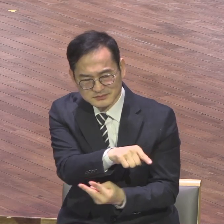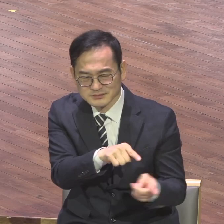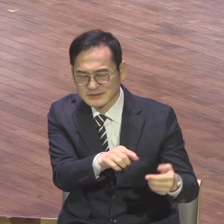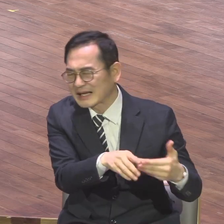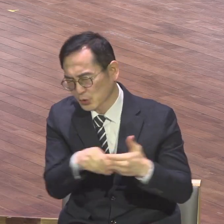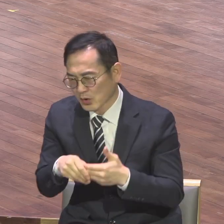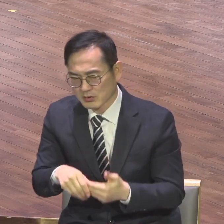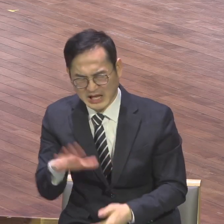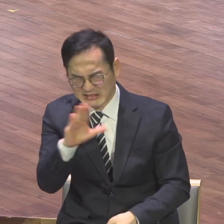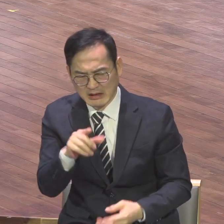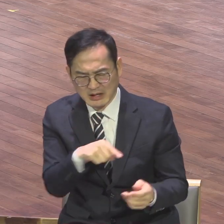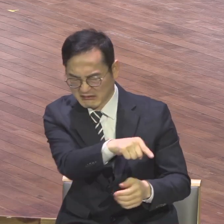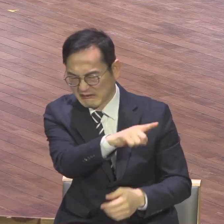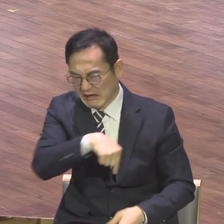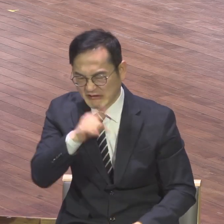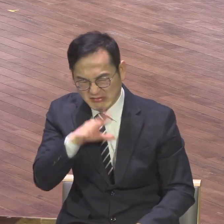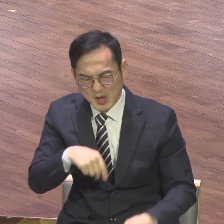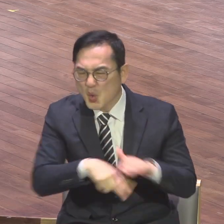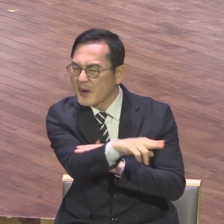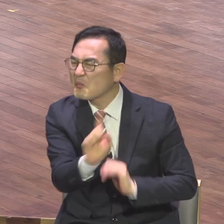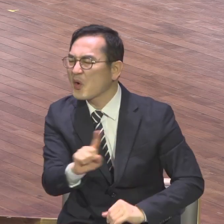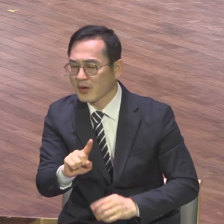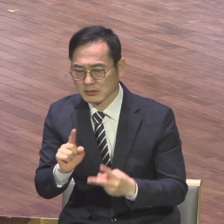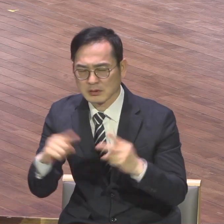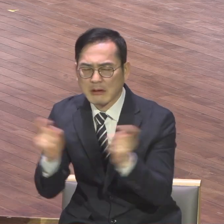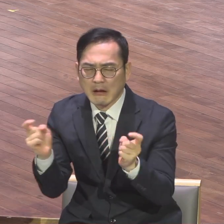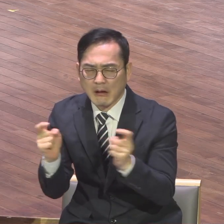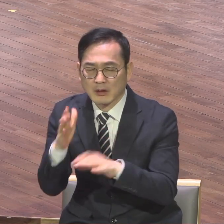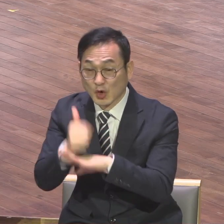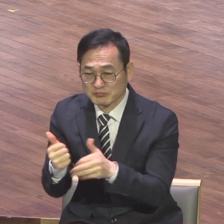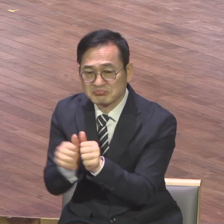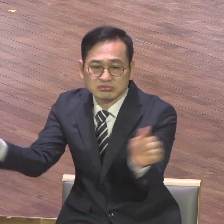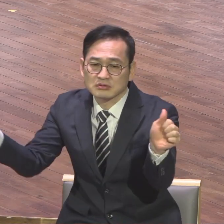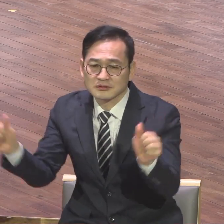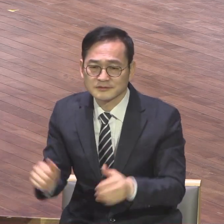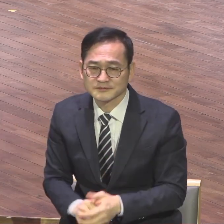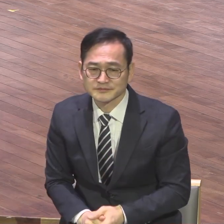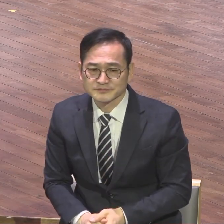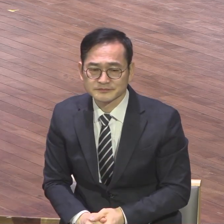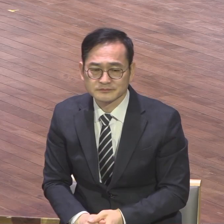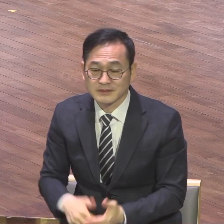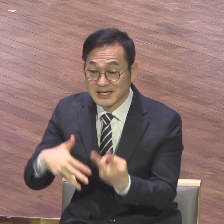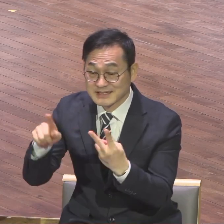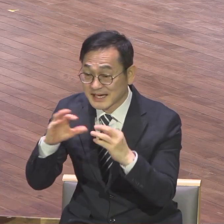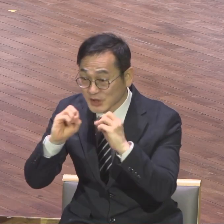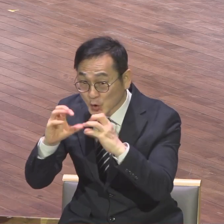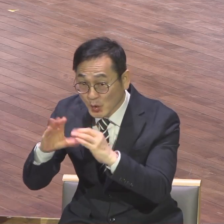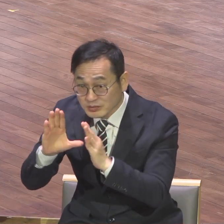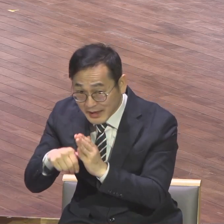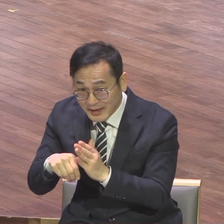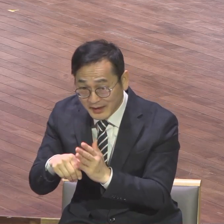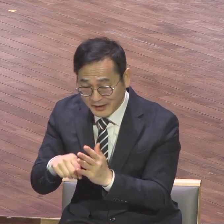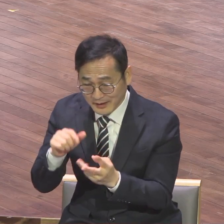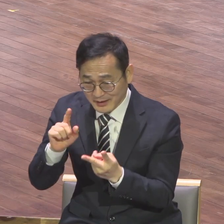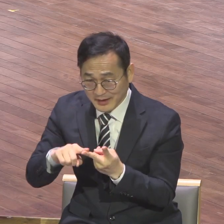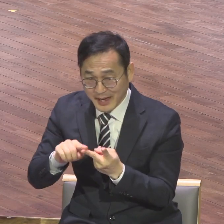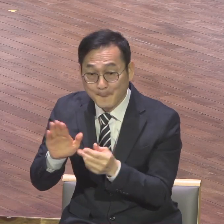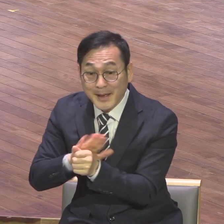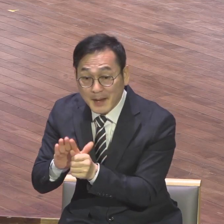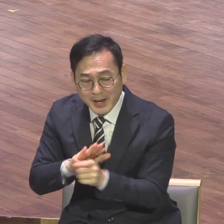됩니다. 이 마가 때문에 2차 선교 여행을 해야 되겠는데 바나바는 마가를